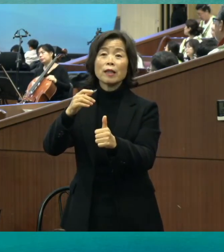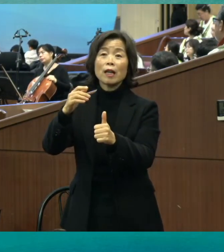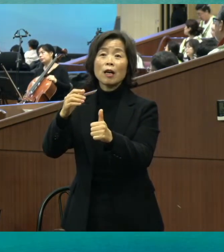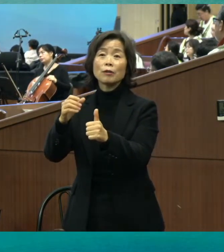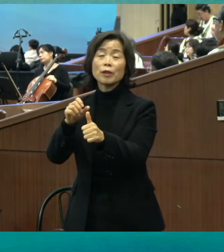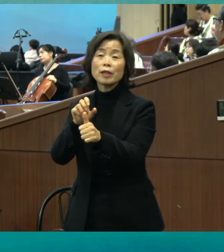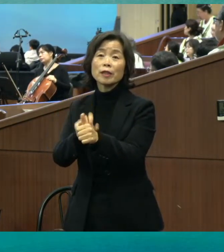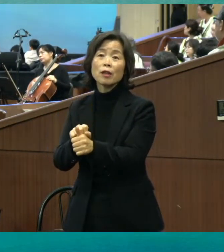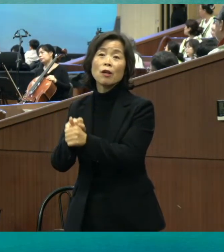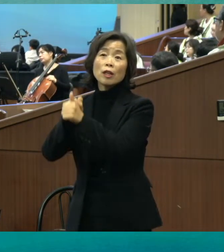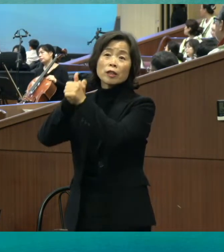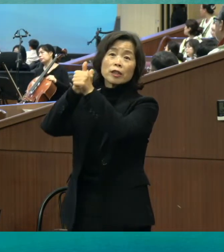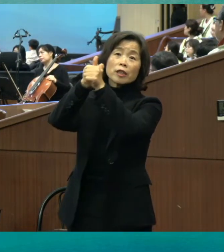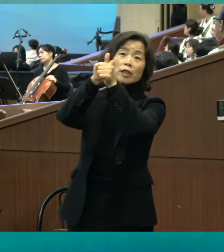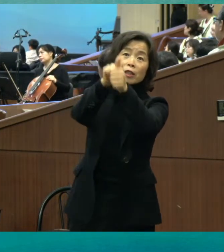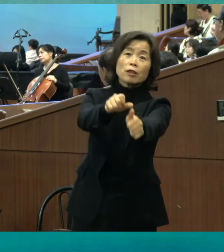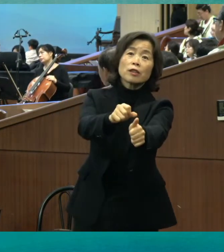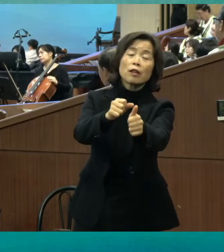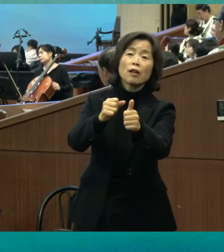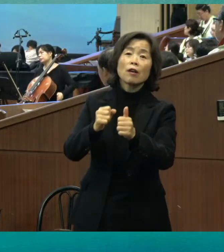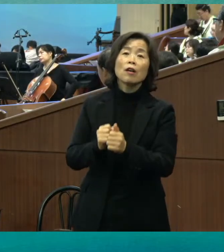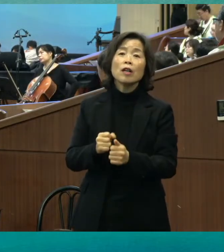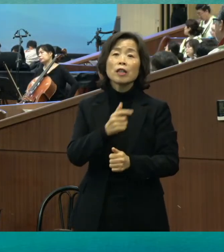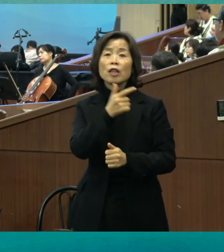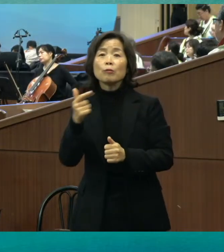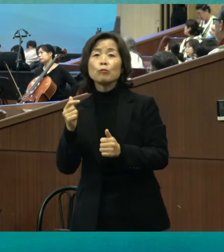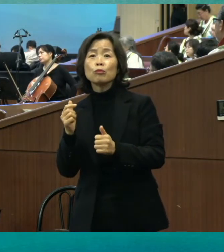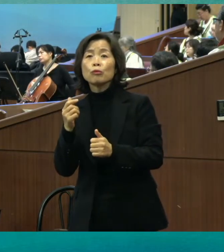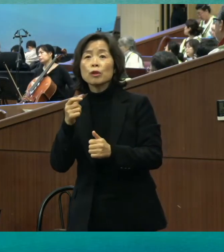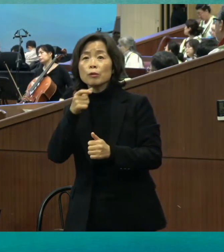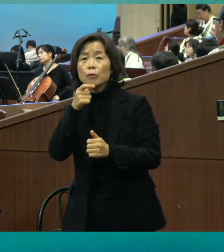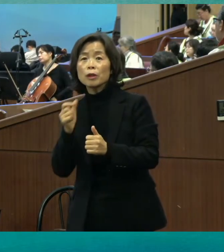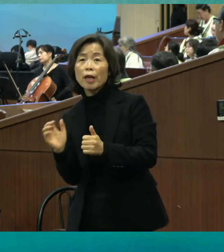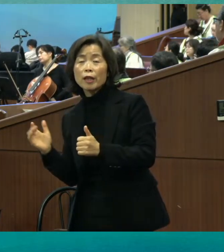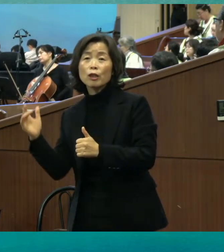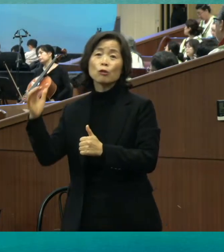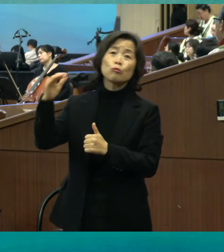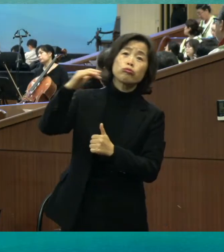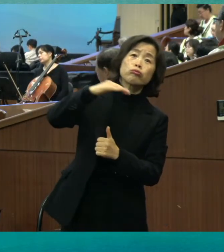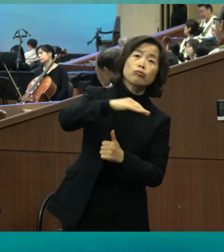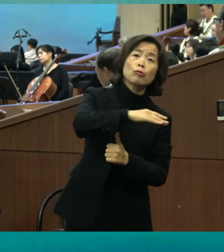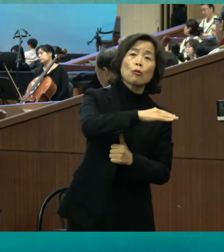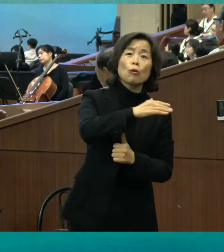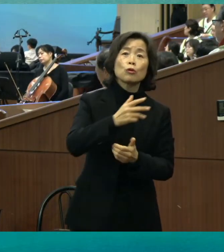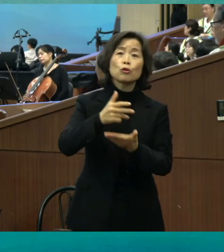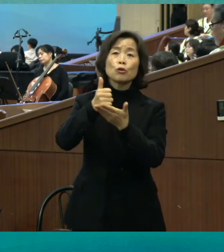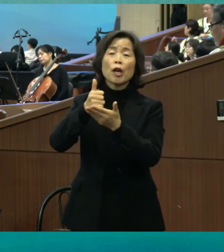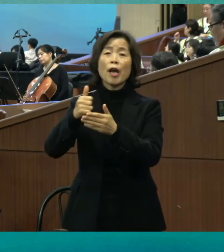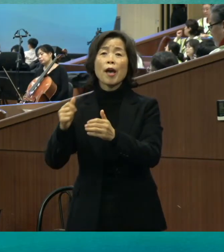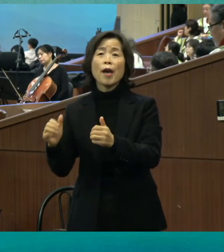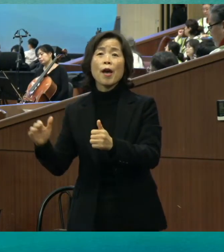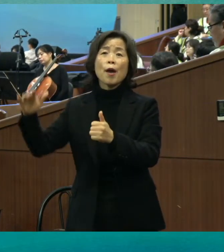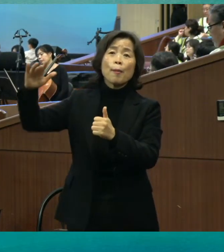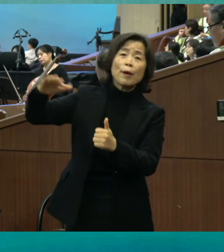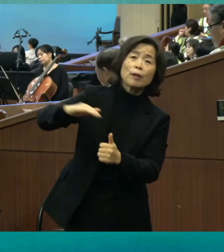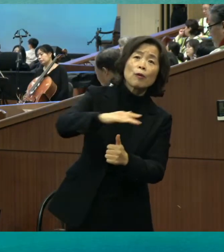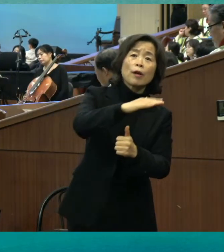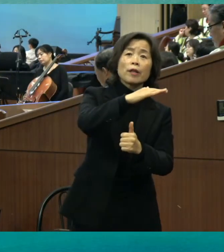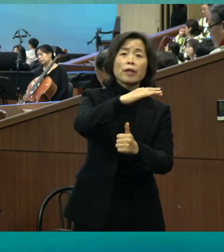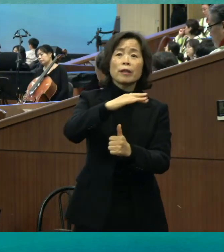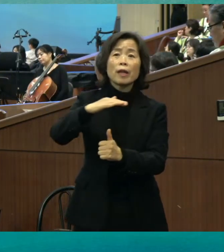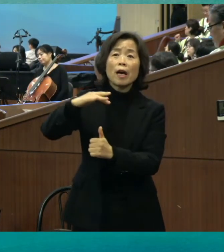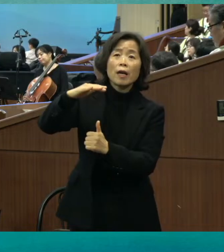바다 가운데에 던지셨으므로 큰 물이 나를 둘렀고 주의 파도와 큰